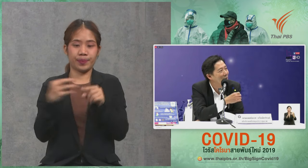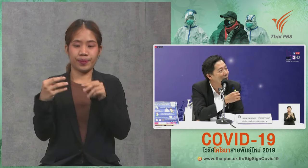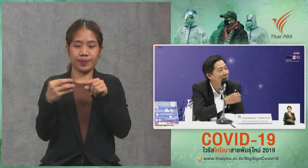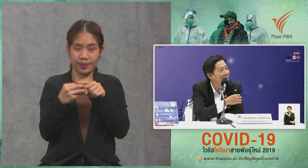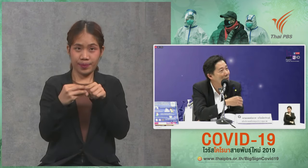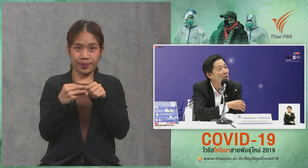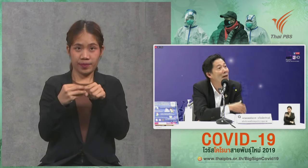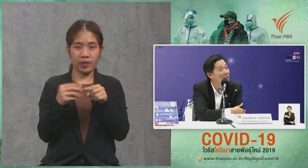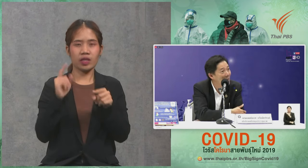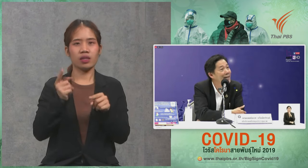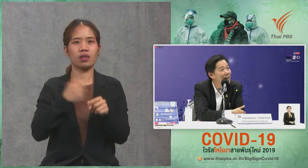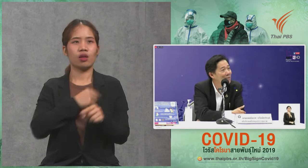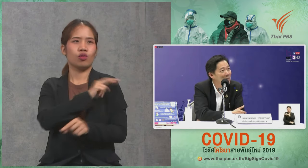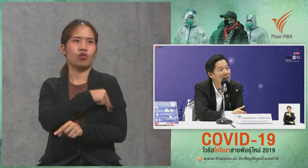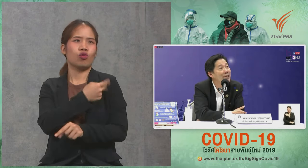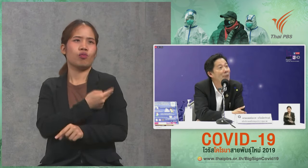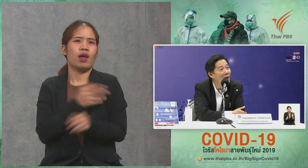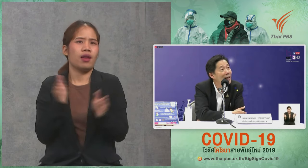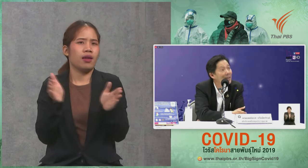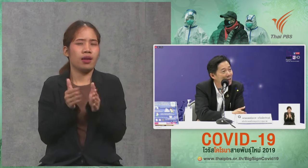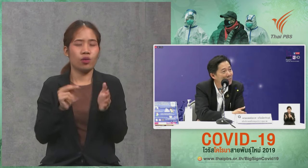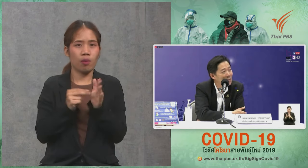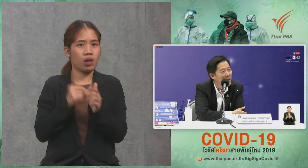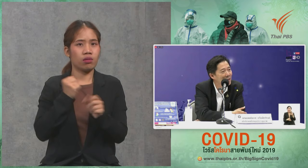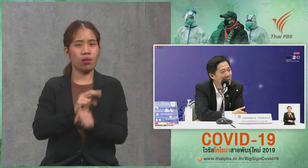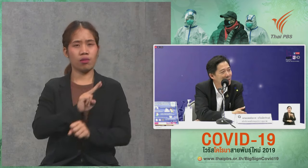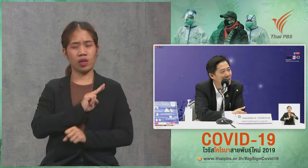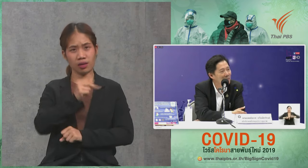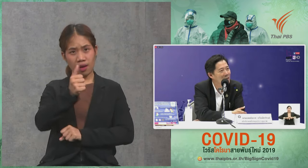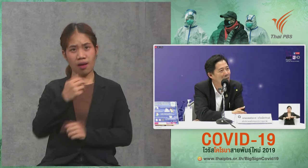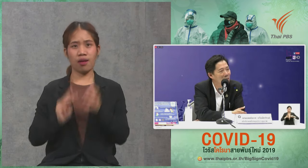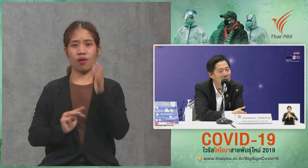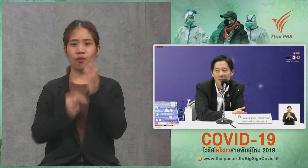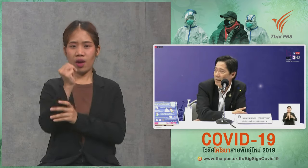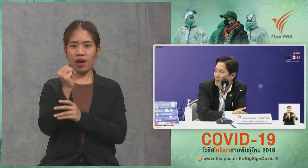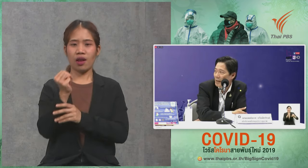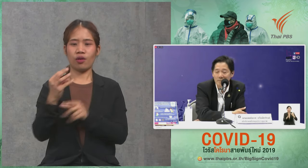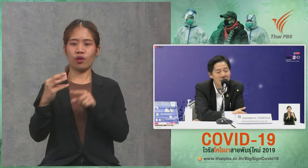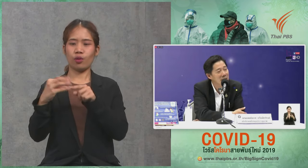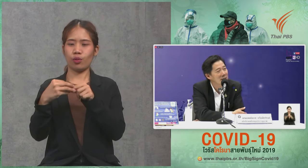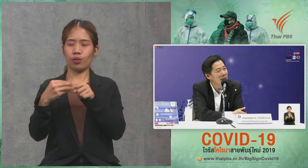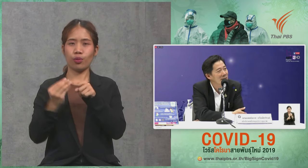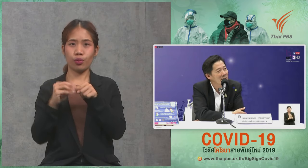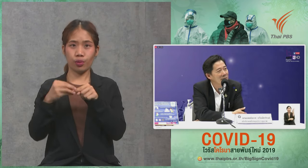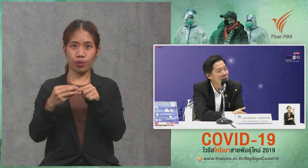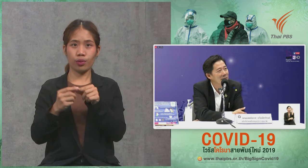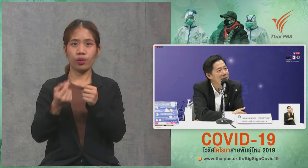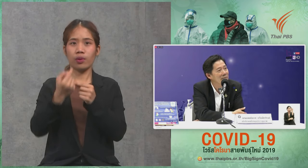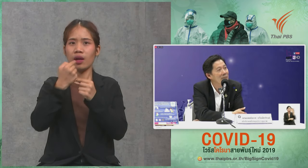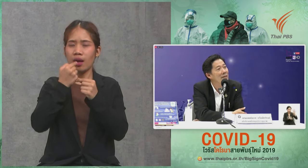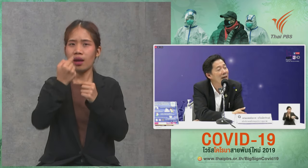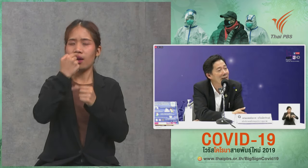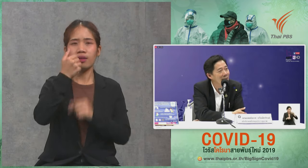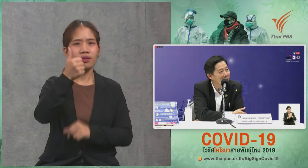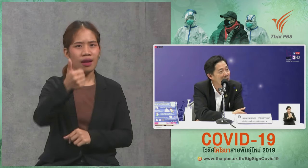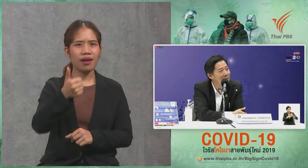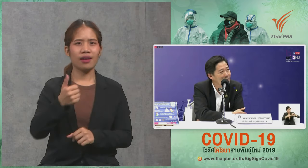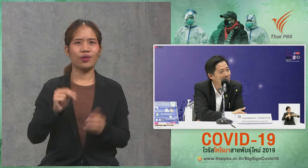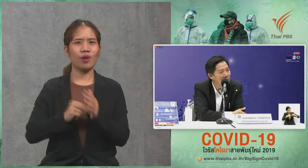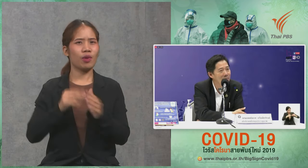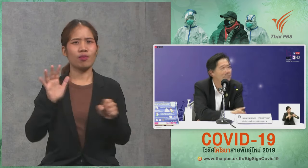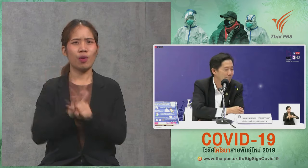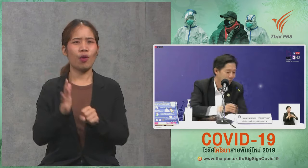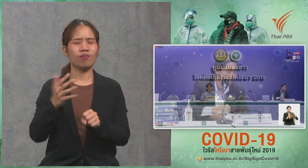งเราอยู่โรงพยาบาลเล็กๆเราก็ทำใช้กันเองไม่ได้ซับซ้อนอะไรครับเอาไม้แล้วก็พันสำลีแล้วอบเพราะฉะนั้นไม่มีการขาดแ